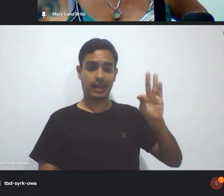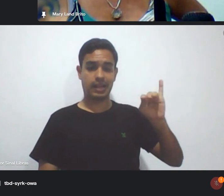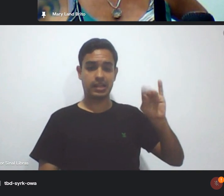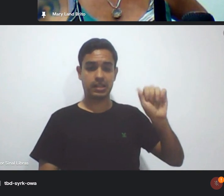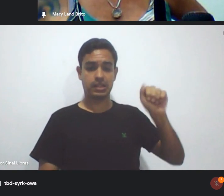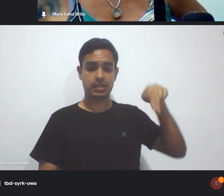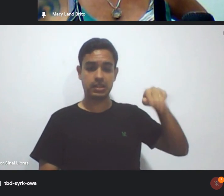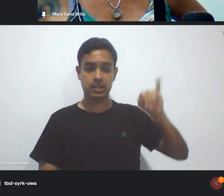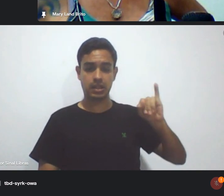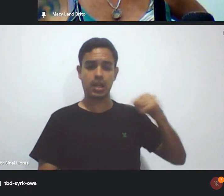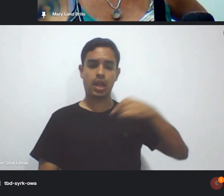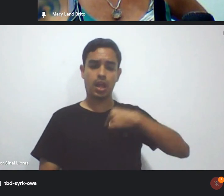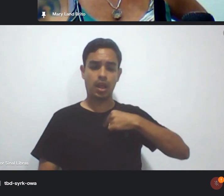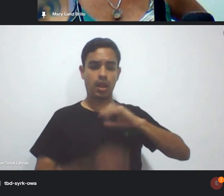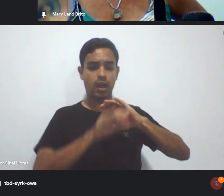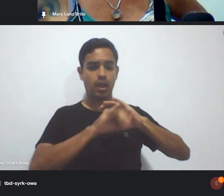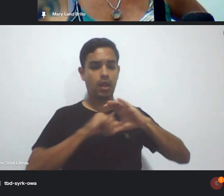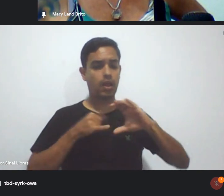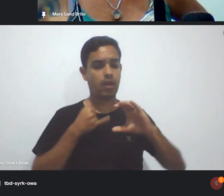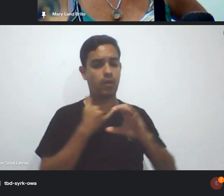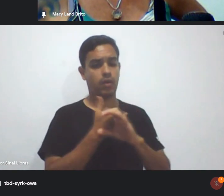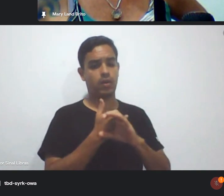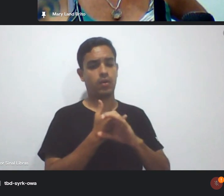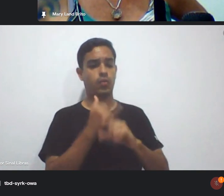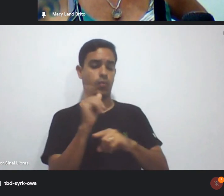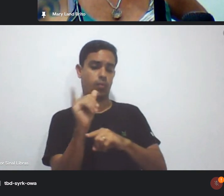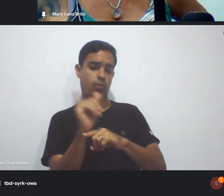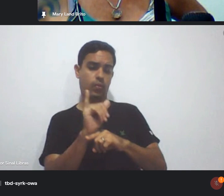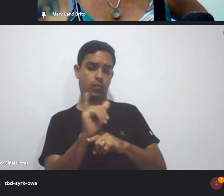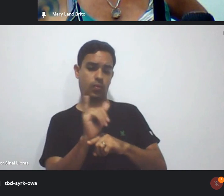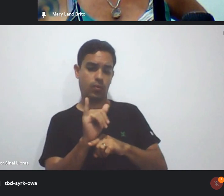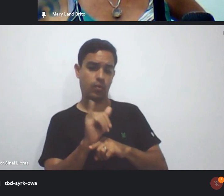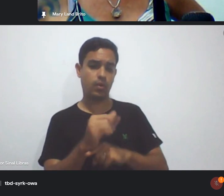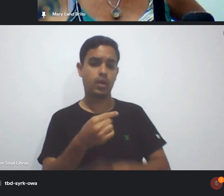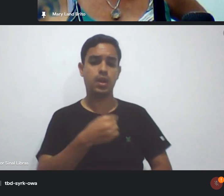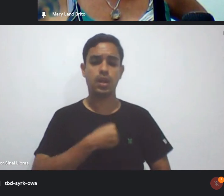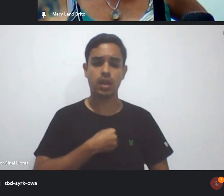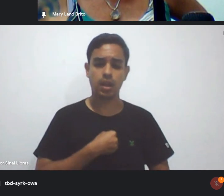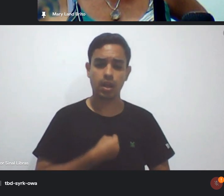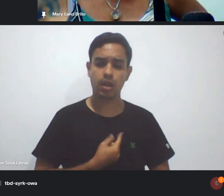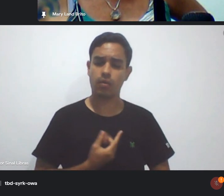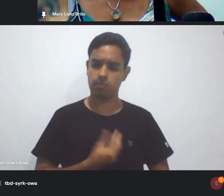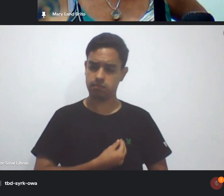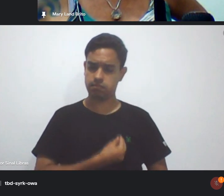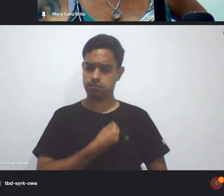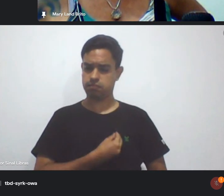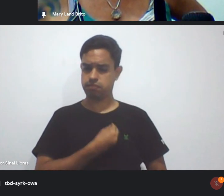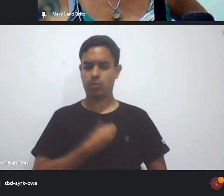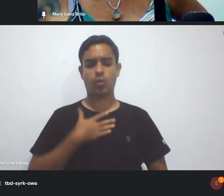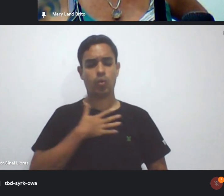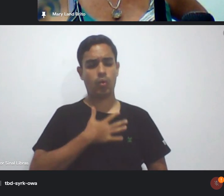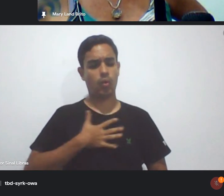tenho um canal no YouTube Catplay e sou conviva, plural e viva. E viva